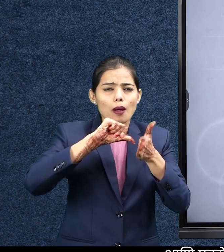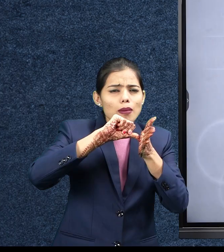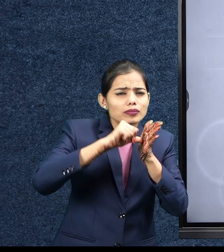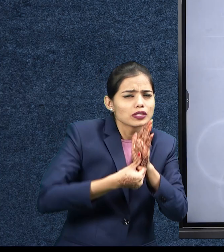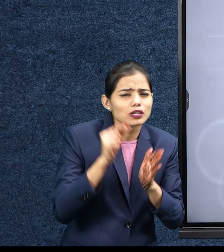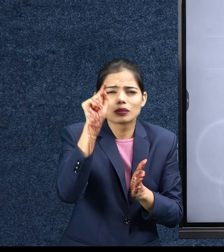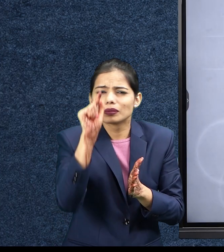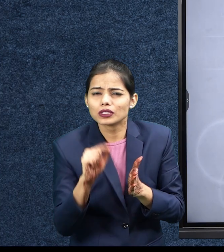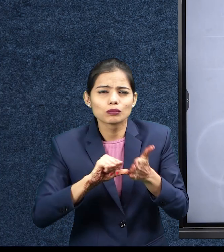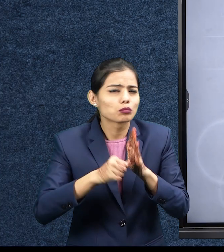अशक्य घटना.